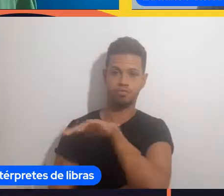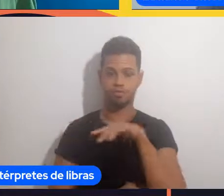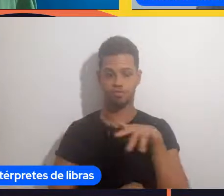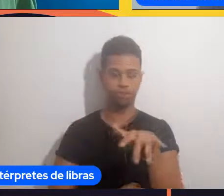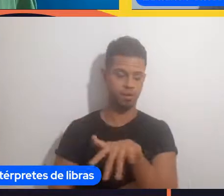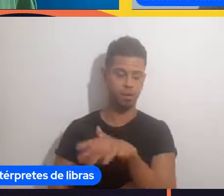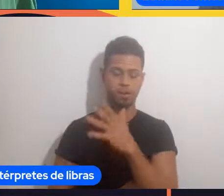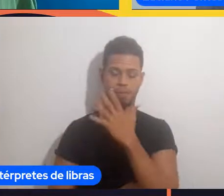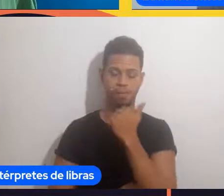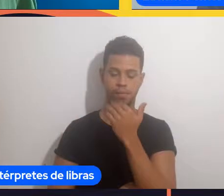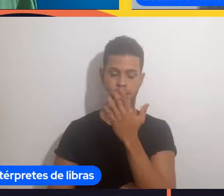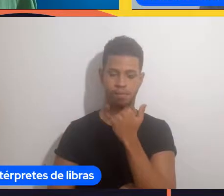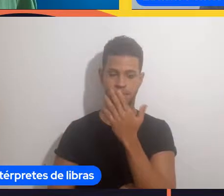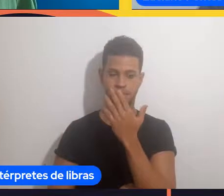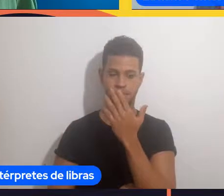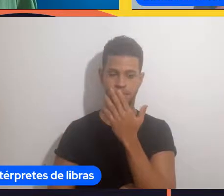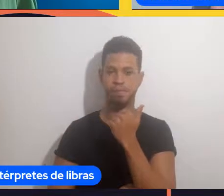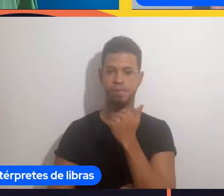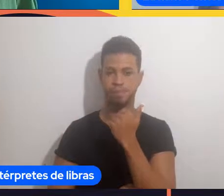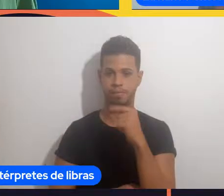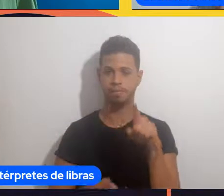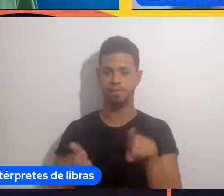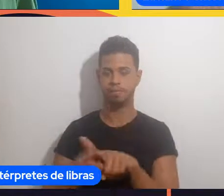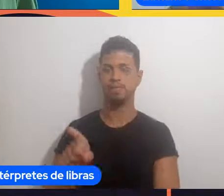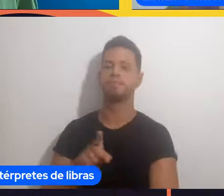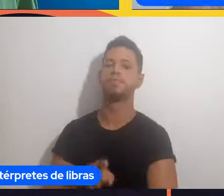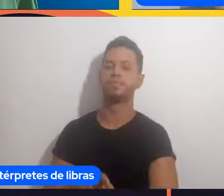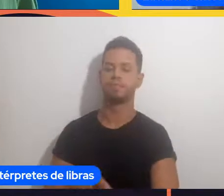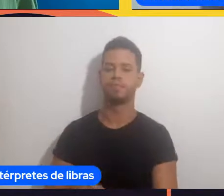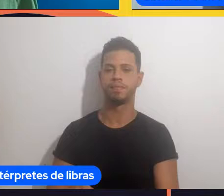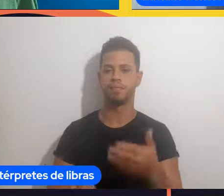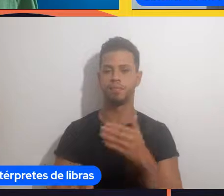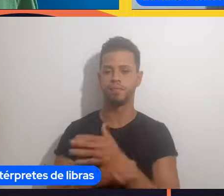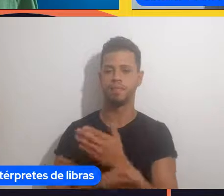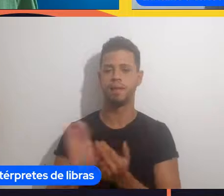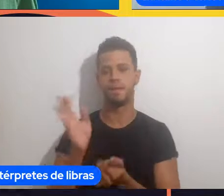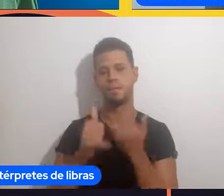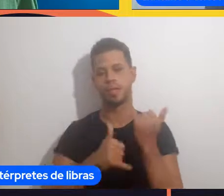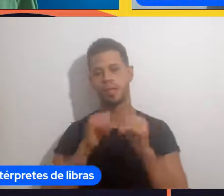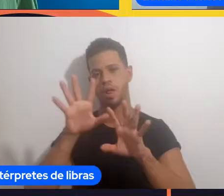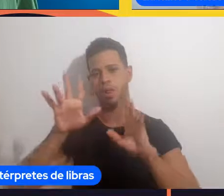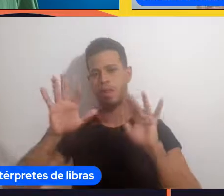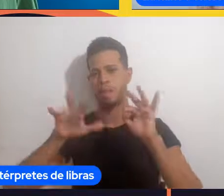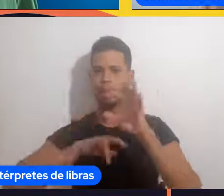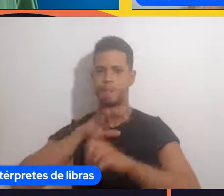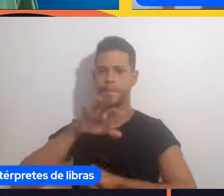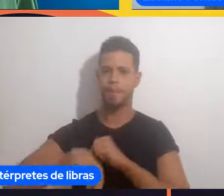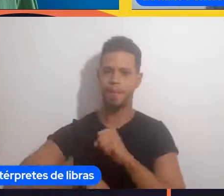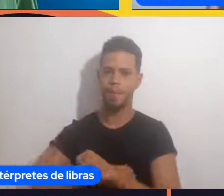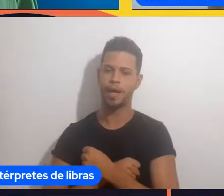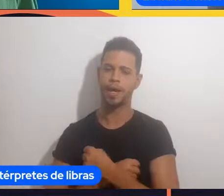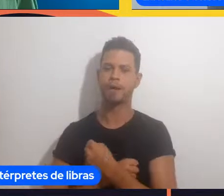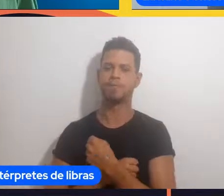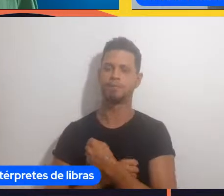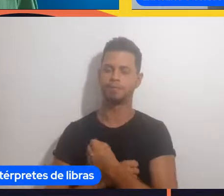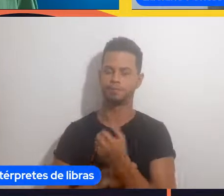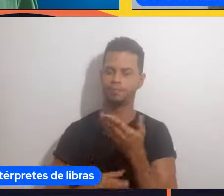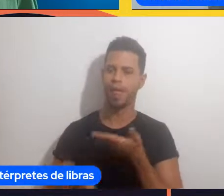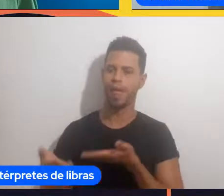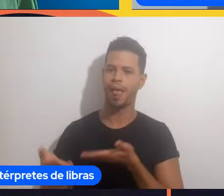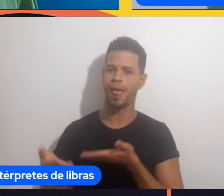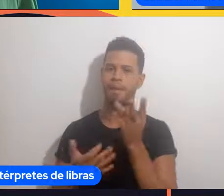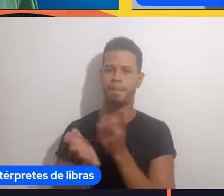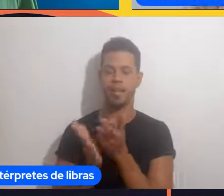o próprio leite materno, né, quando está amamentando, brincar com a mãozinha, pegar. Essas relações do brincar, elas nem sempre estão